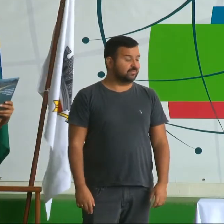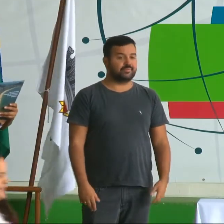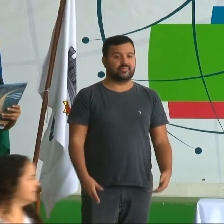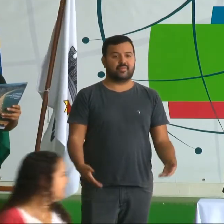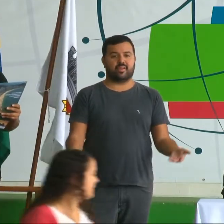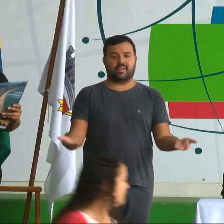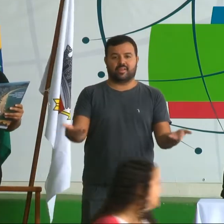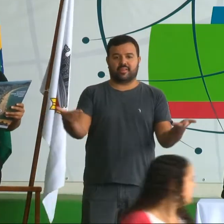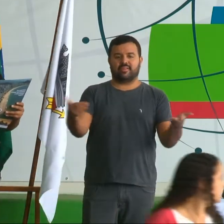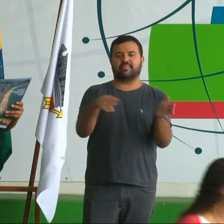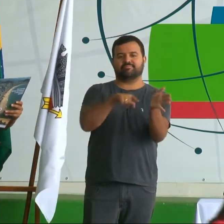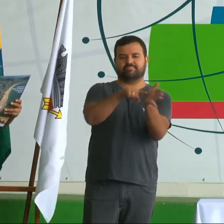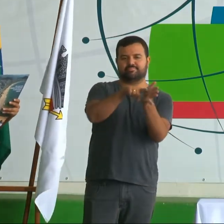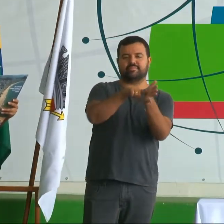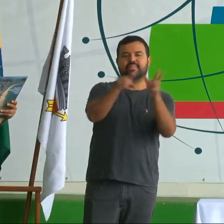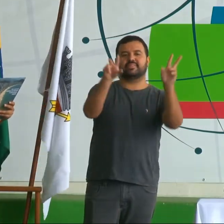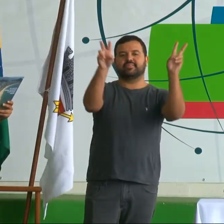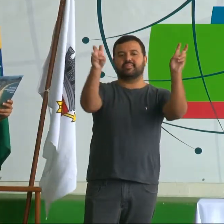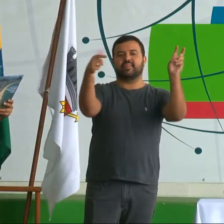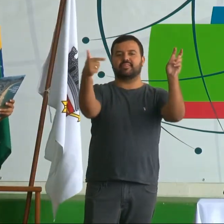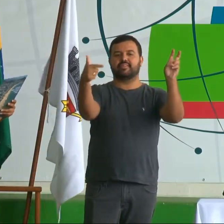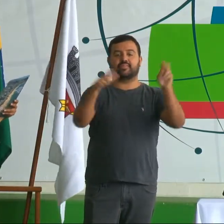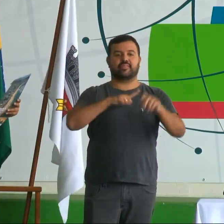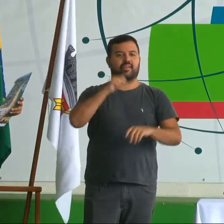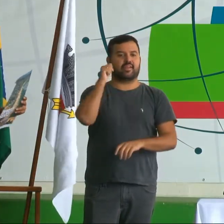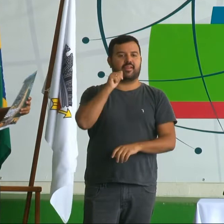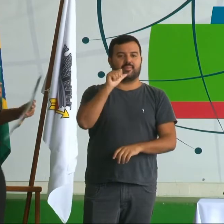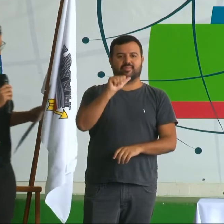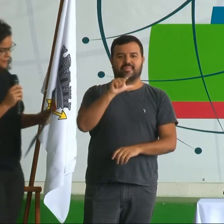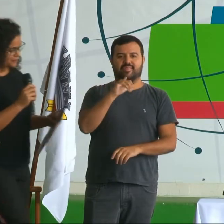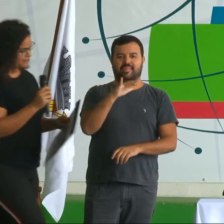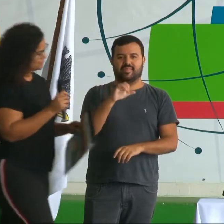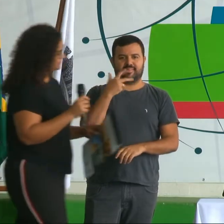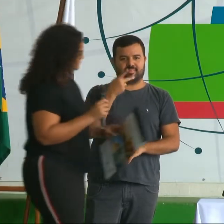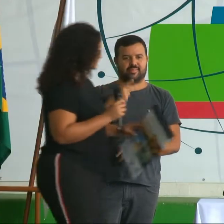Para o segundo lugar, professora doutora Maria Alice Veiga.